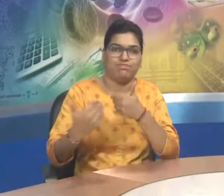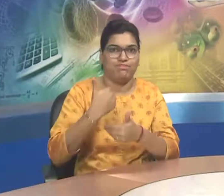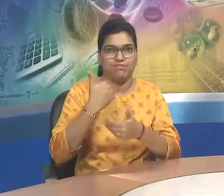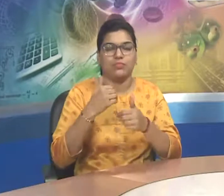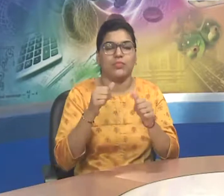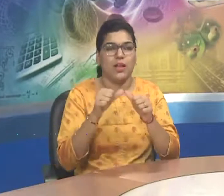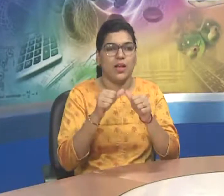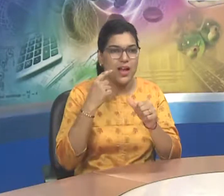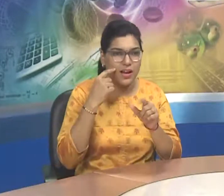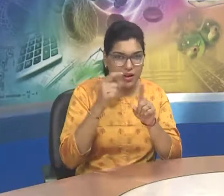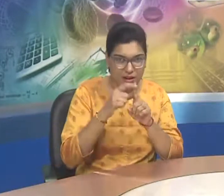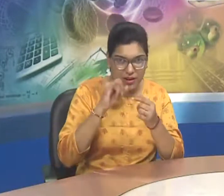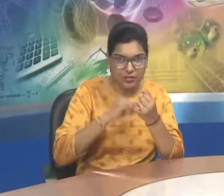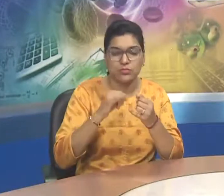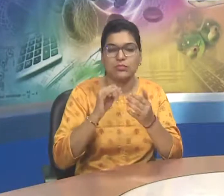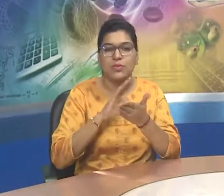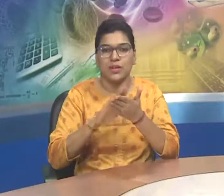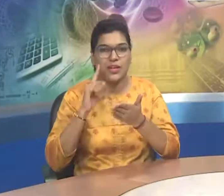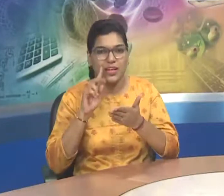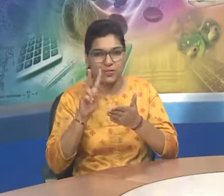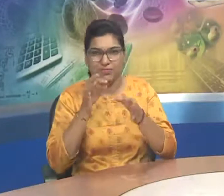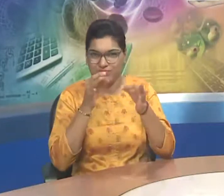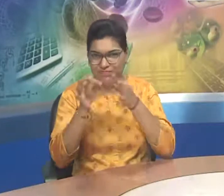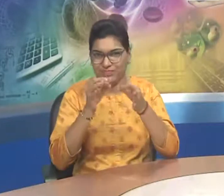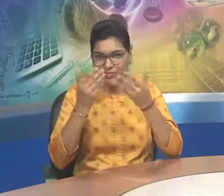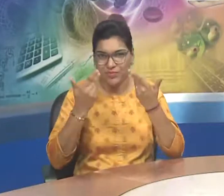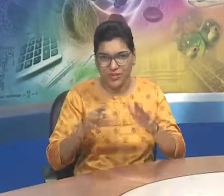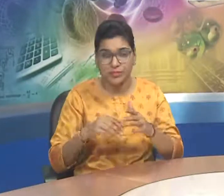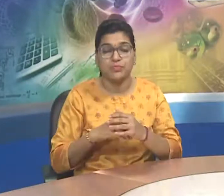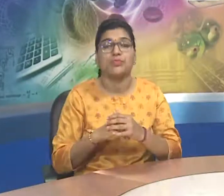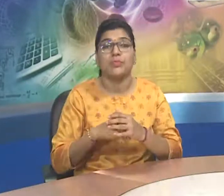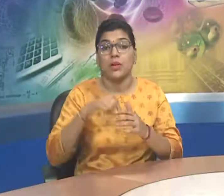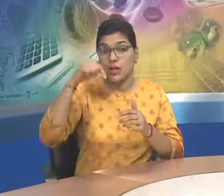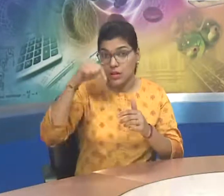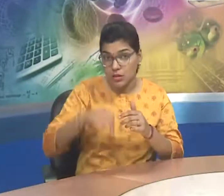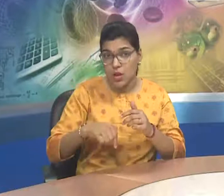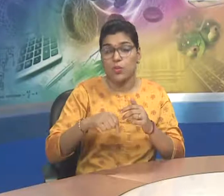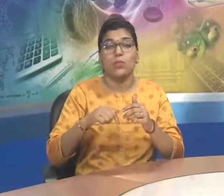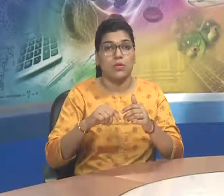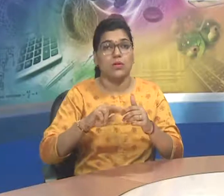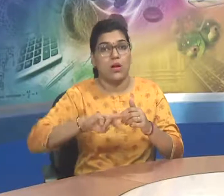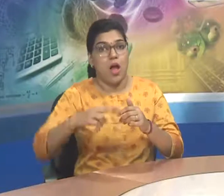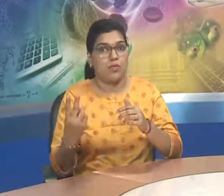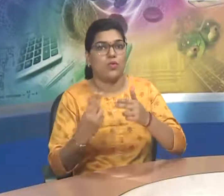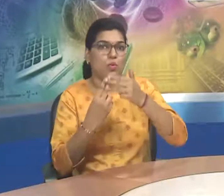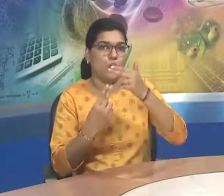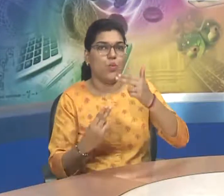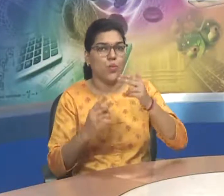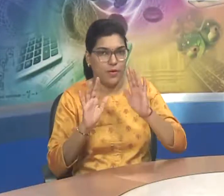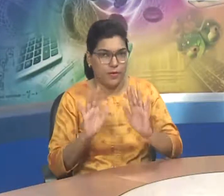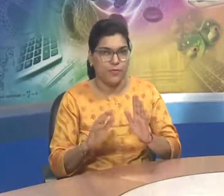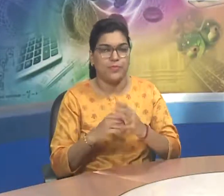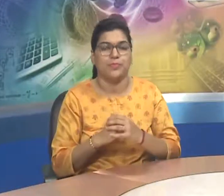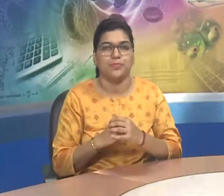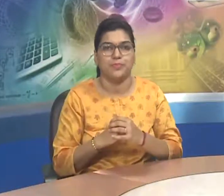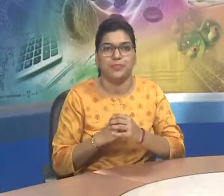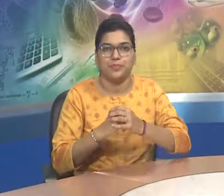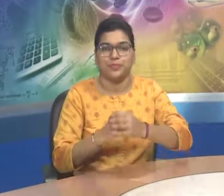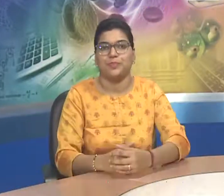Before I have explained the story of Rajmani, which get positive from HIV. Now let's